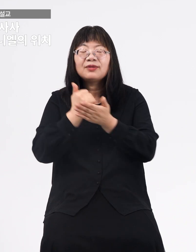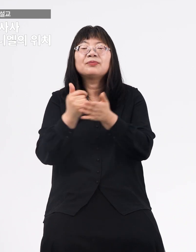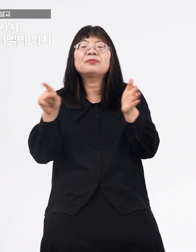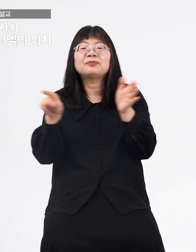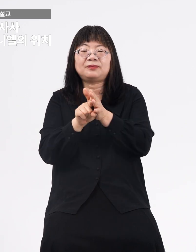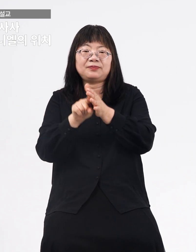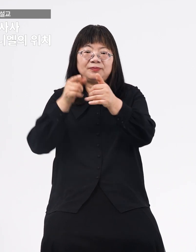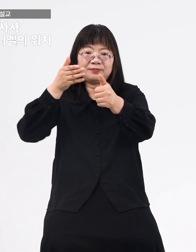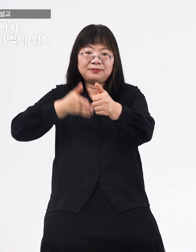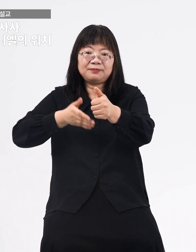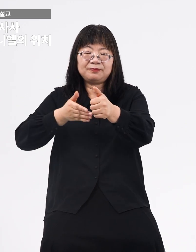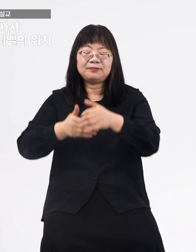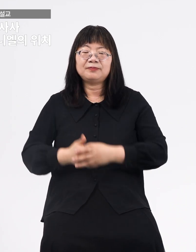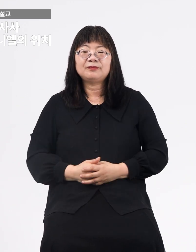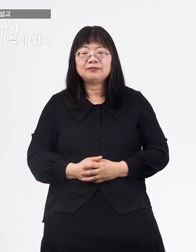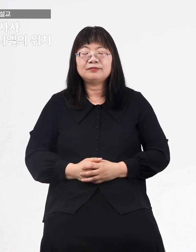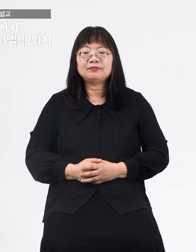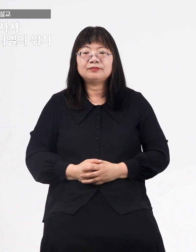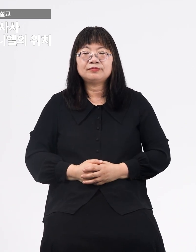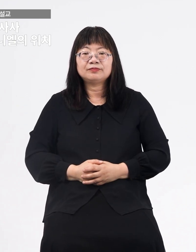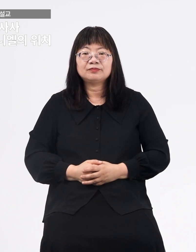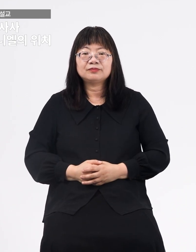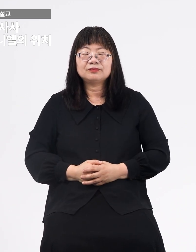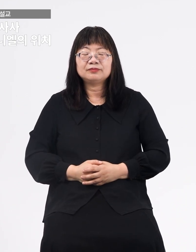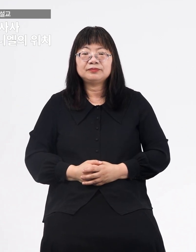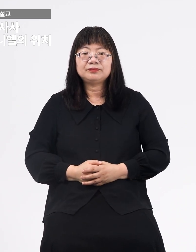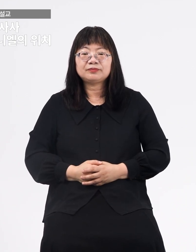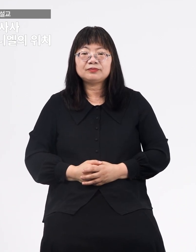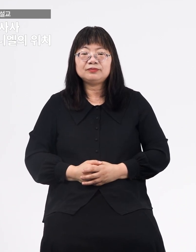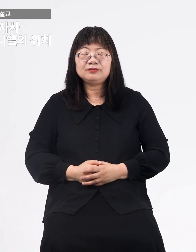겁니다. 믿습니까?